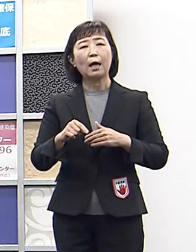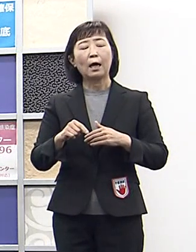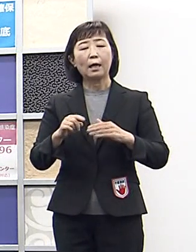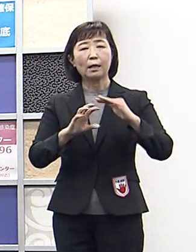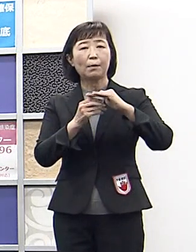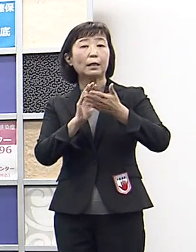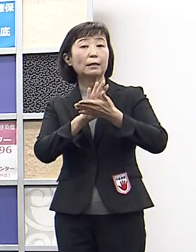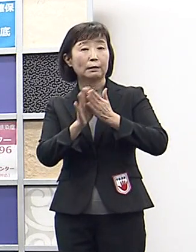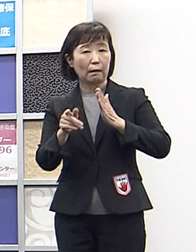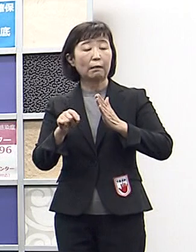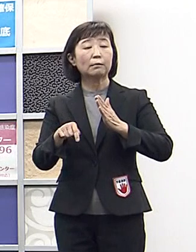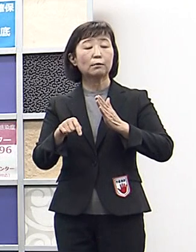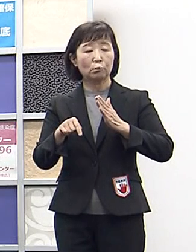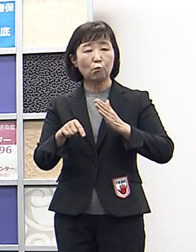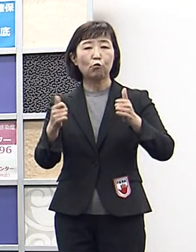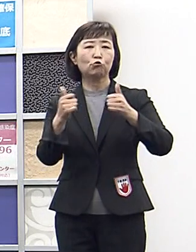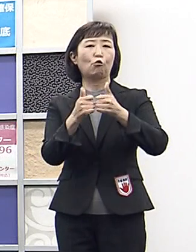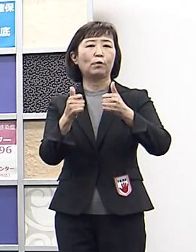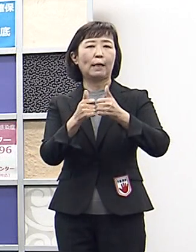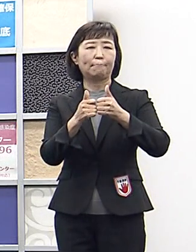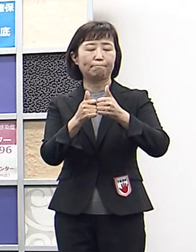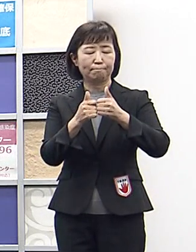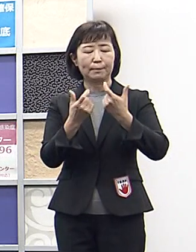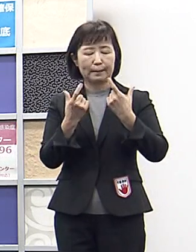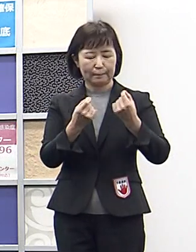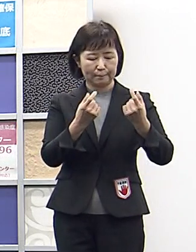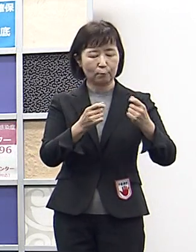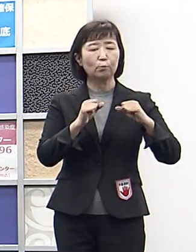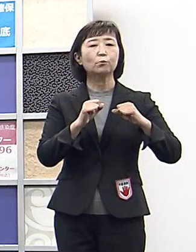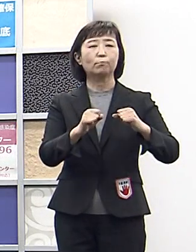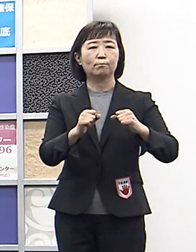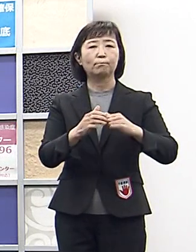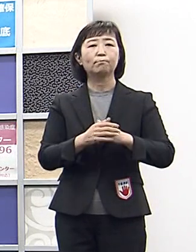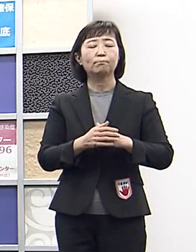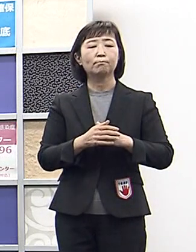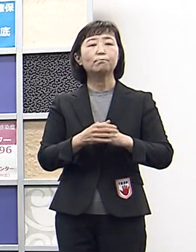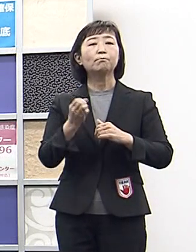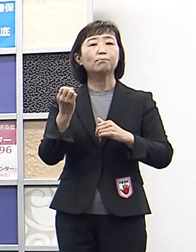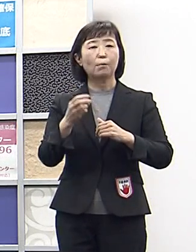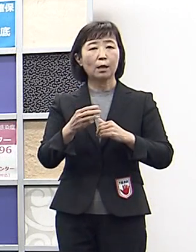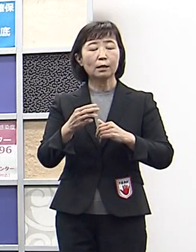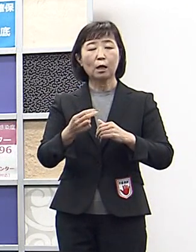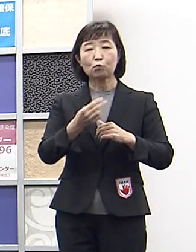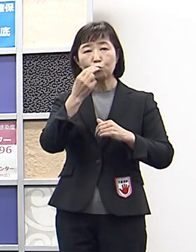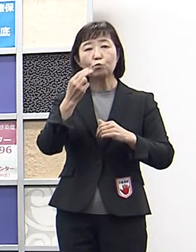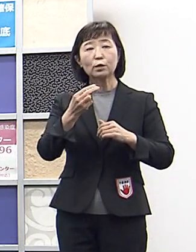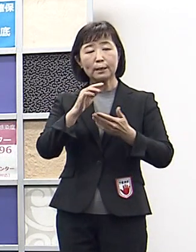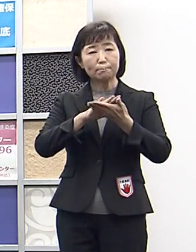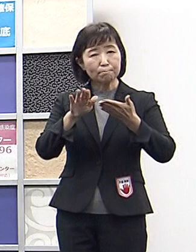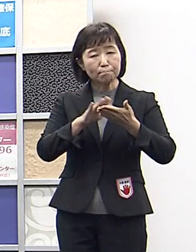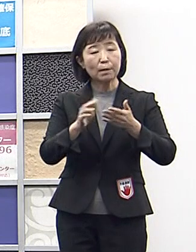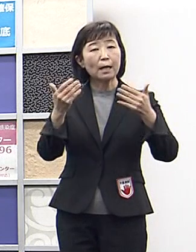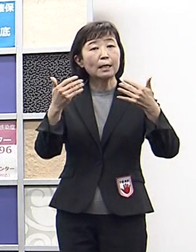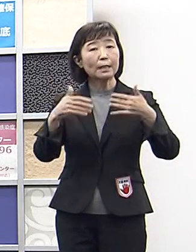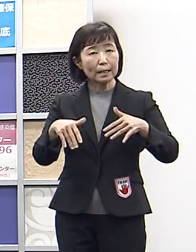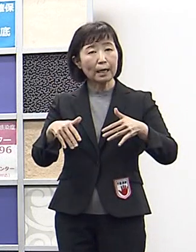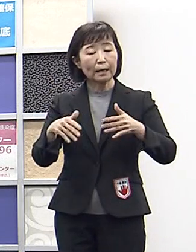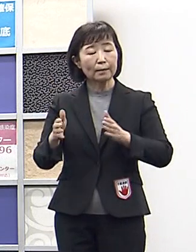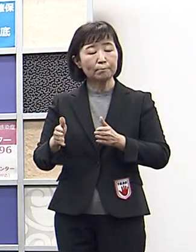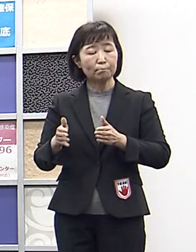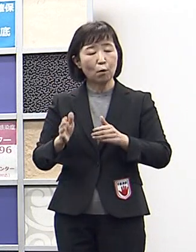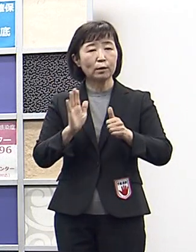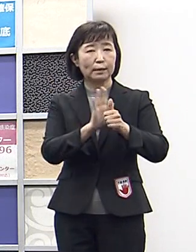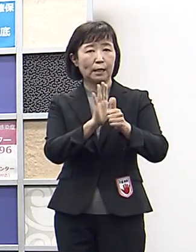対策に関する相談体制を継続するとともに空気清浄機の購入に対しての支援を検討してまいり